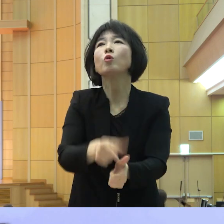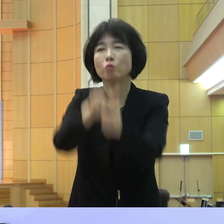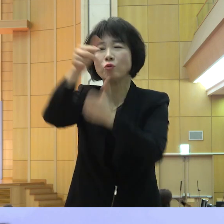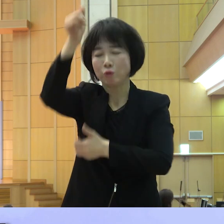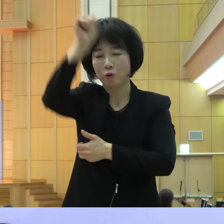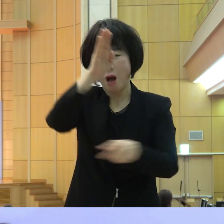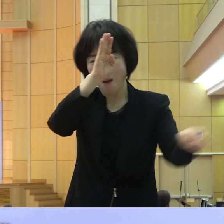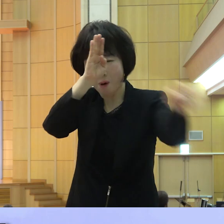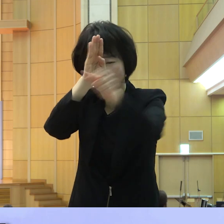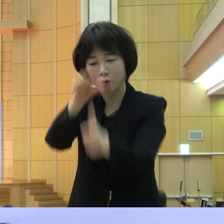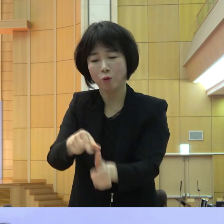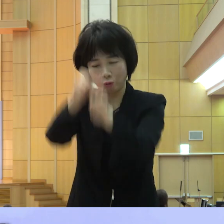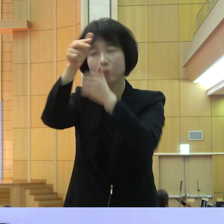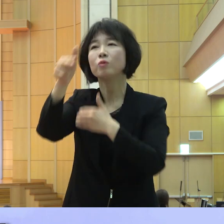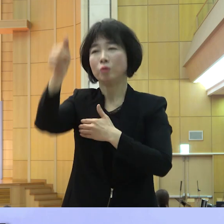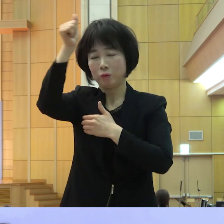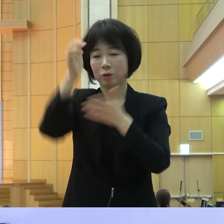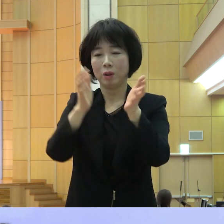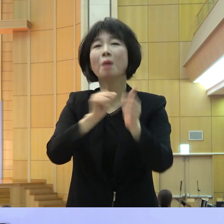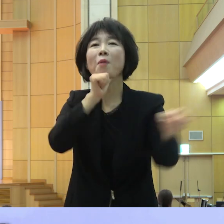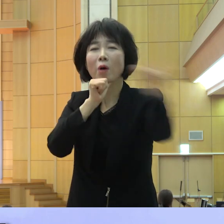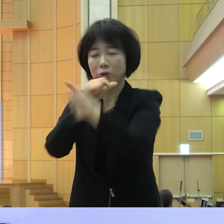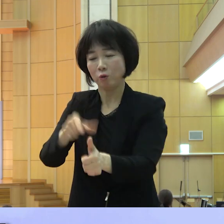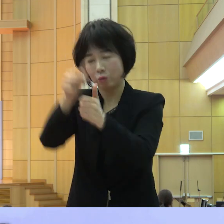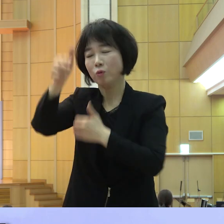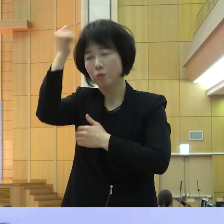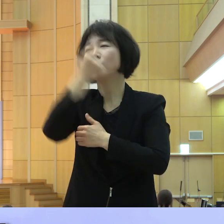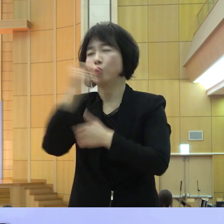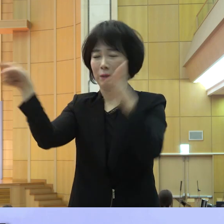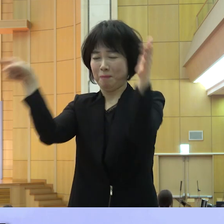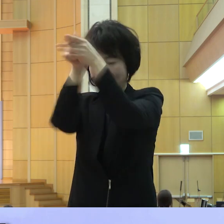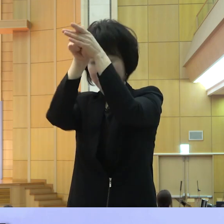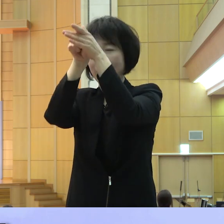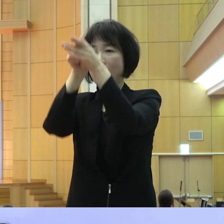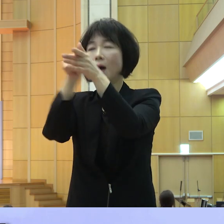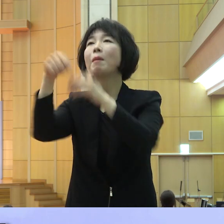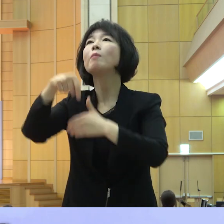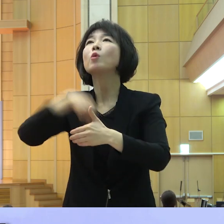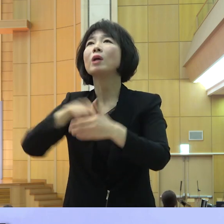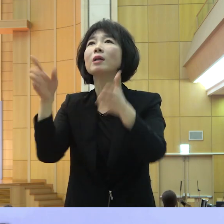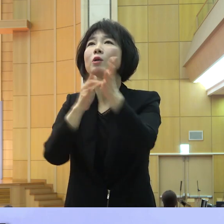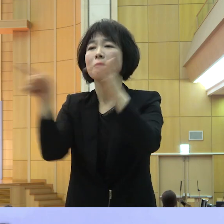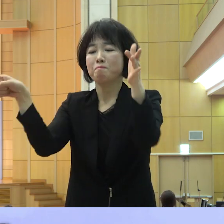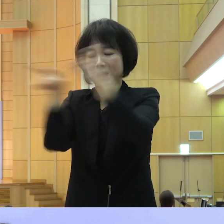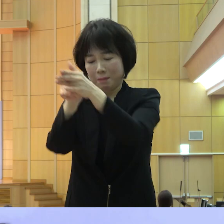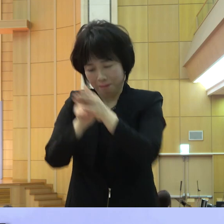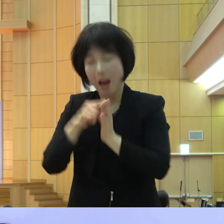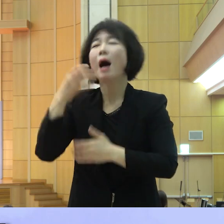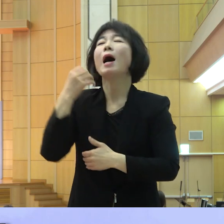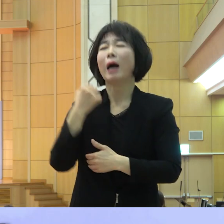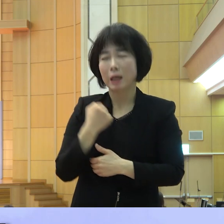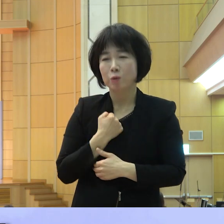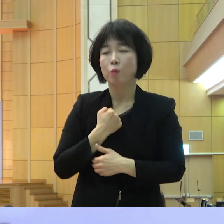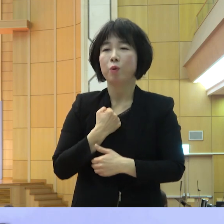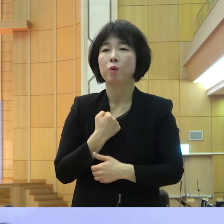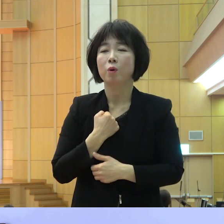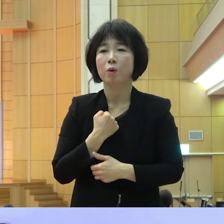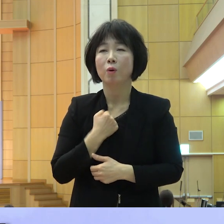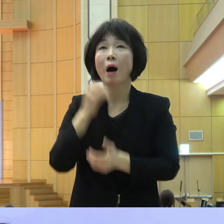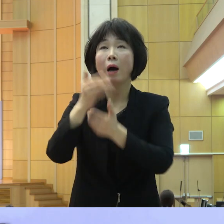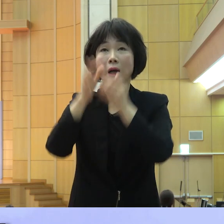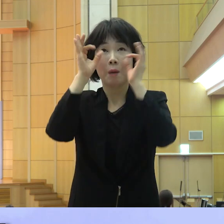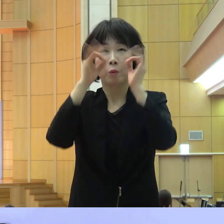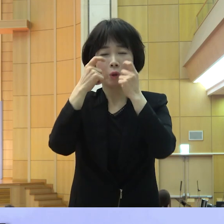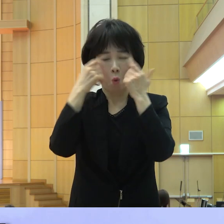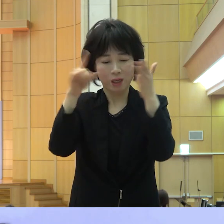하나님 들은 것만이라도 확실하게 깨닫고 내 마음속에 주님이 보시기에